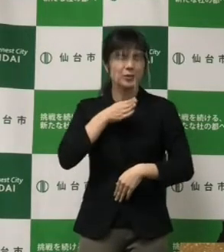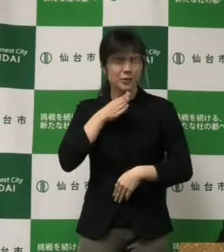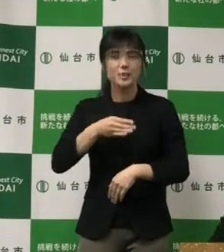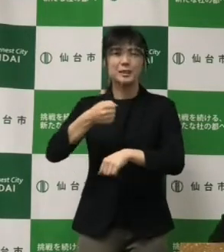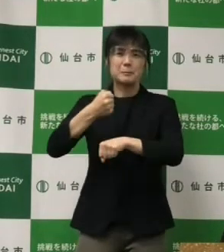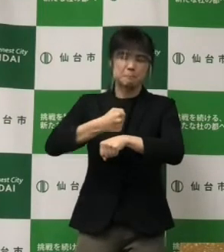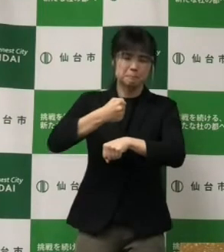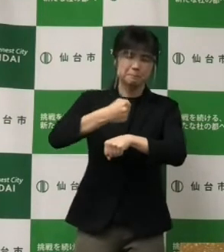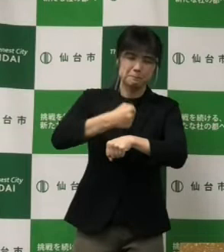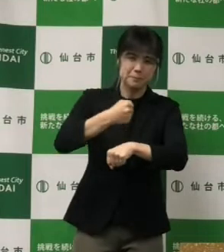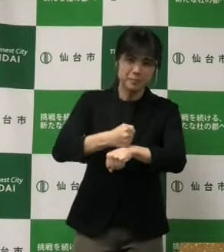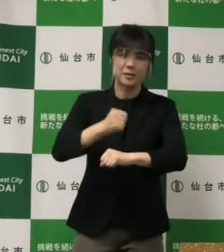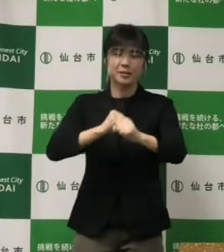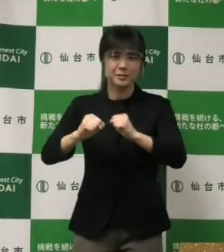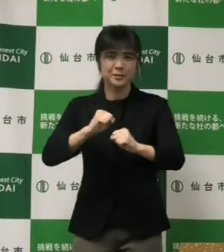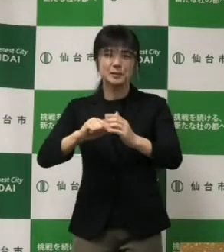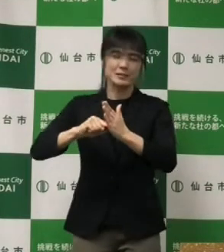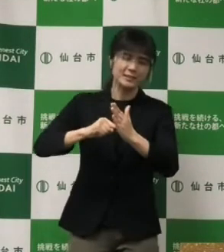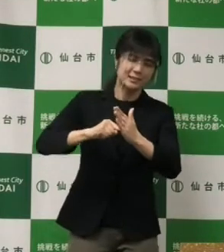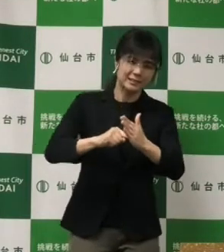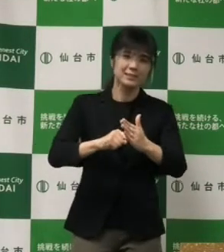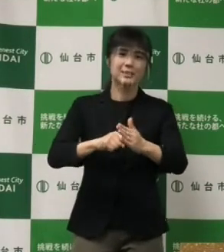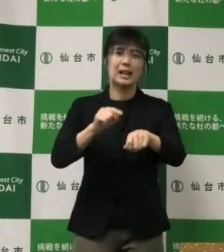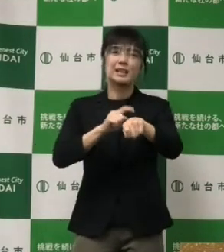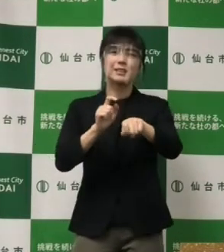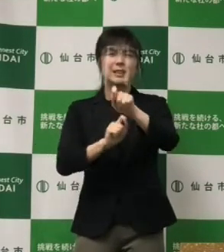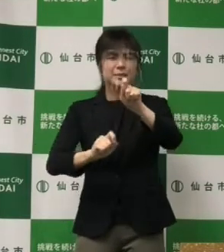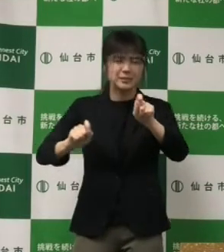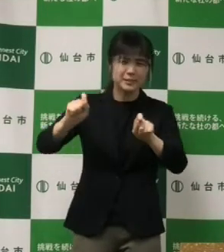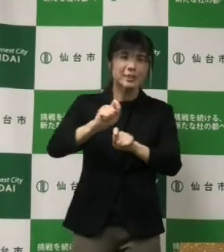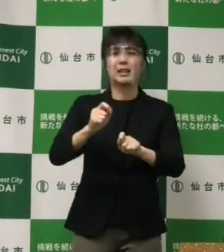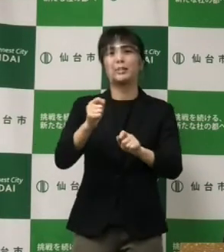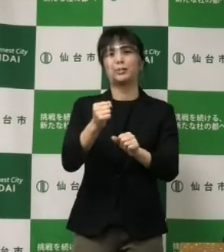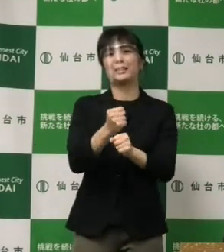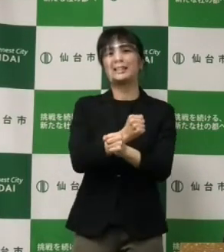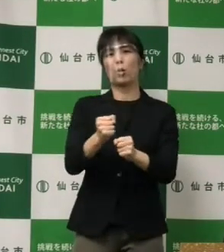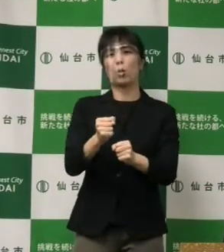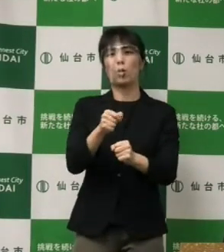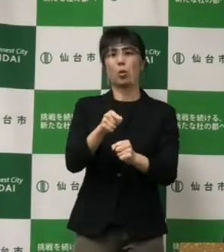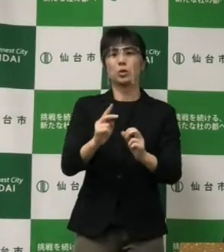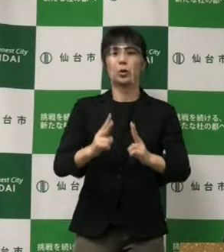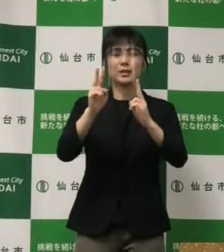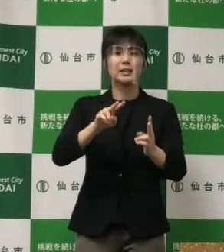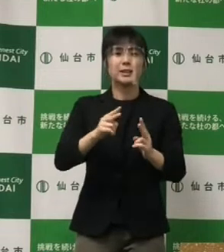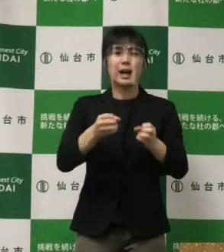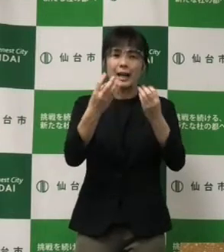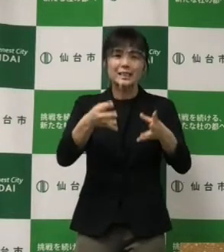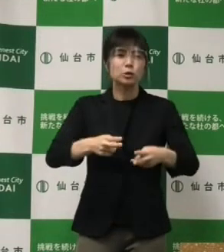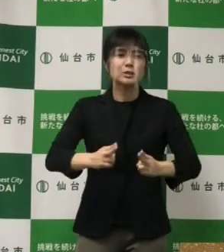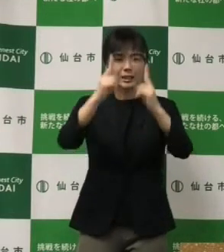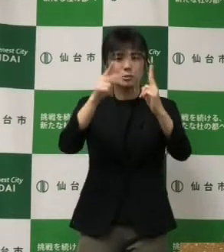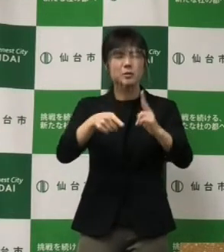ながらいろいろまとめていく大変時間のかかる事業であります。建て替えということを実際ですから